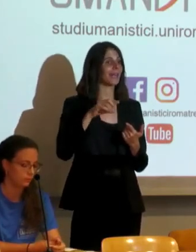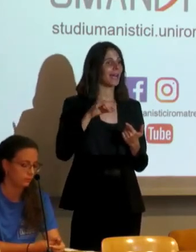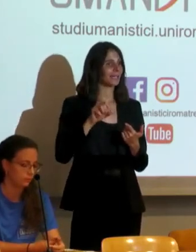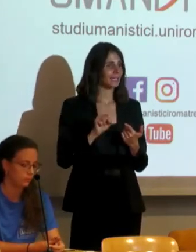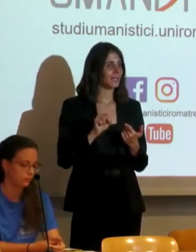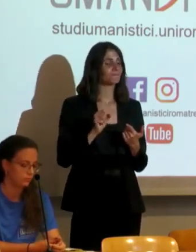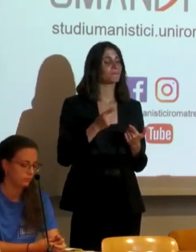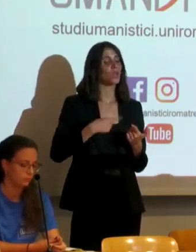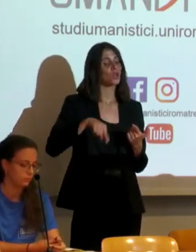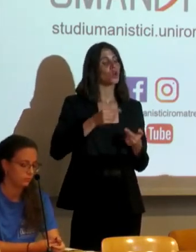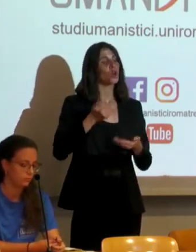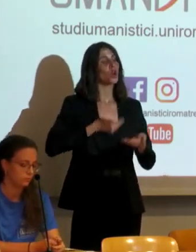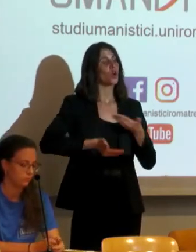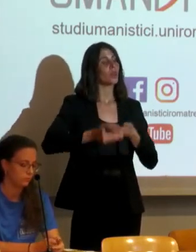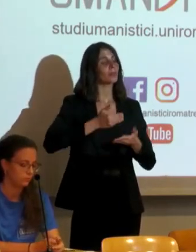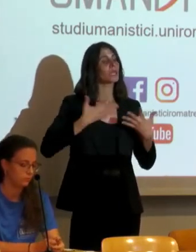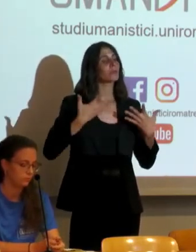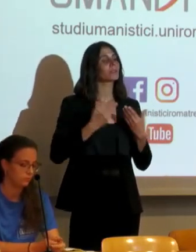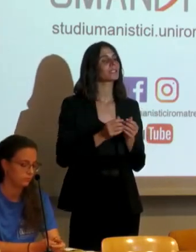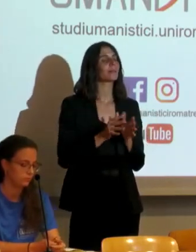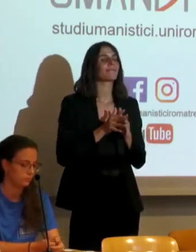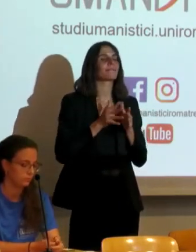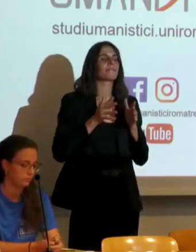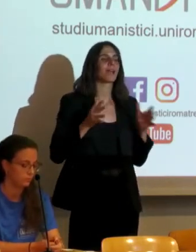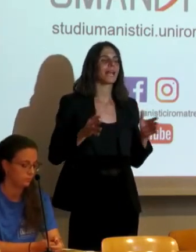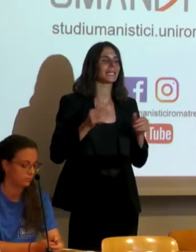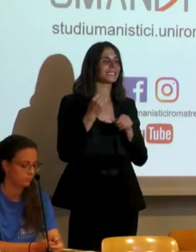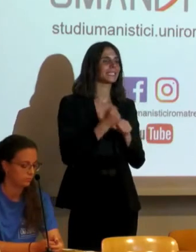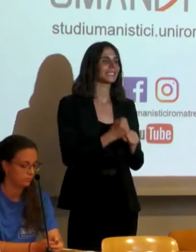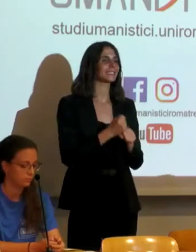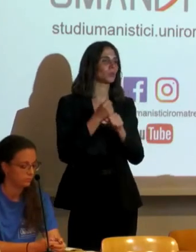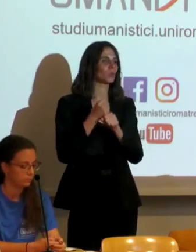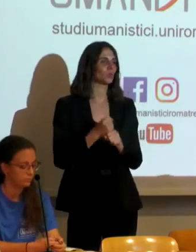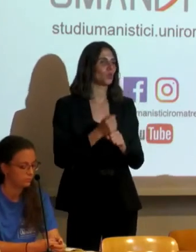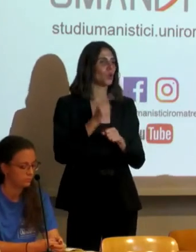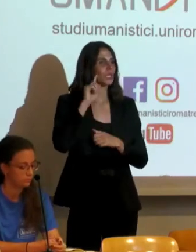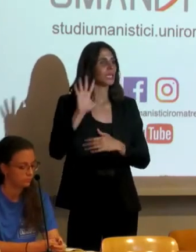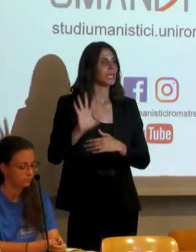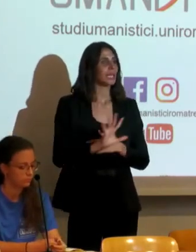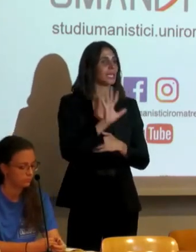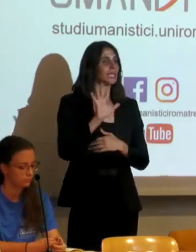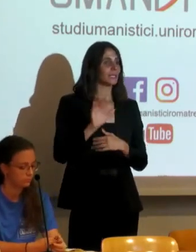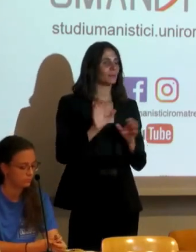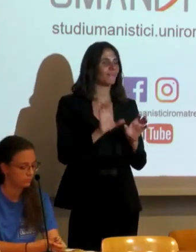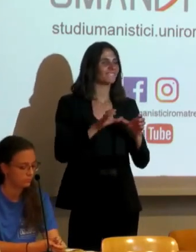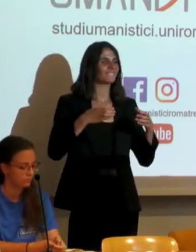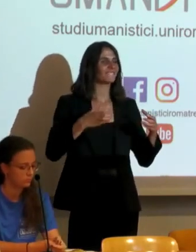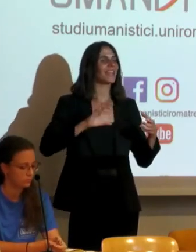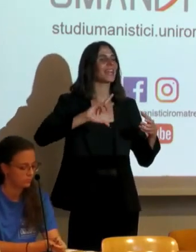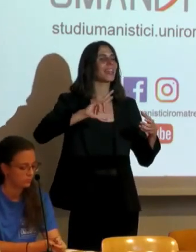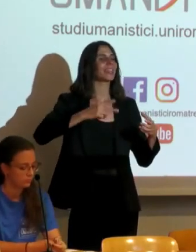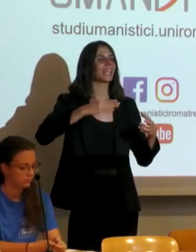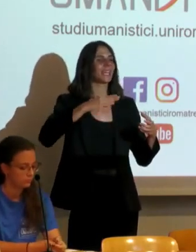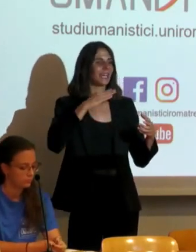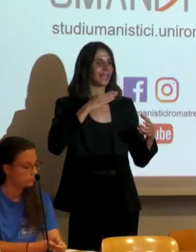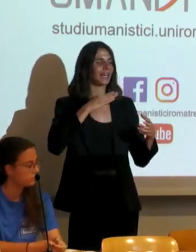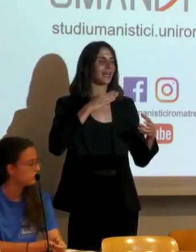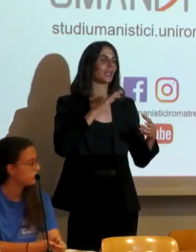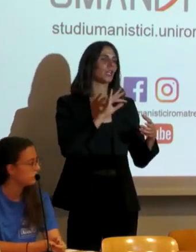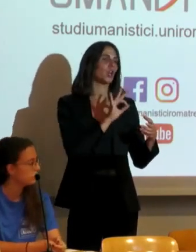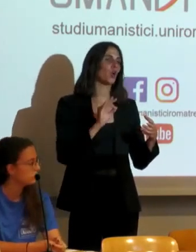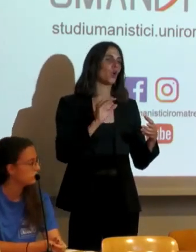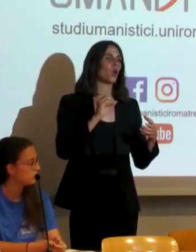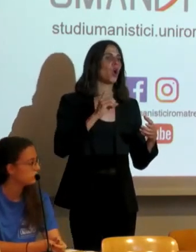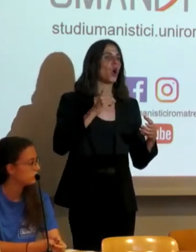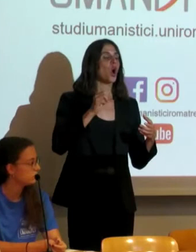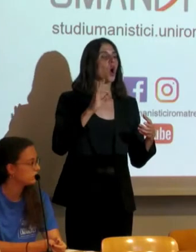collaboriamo con grandi istituzioni come ad esempio la Treccani, ma anche con l'Oxford con